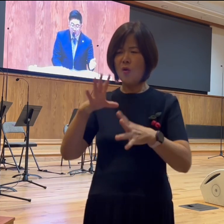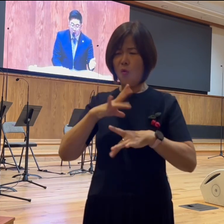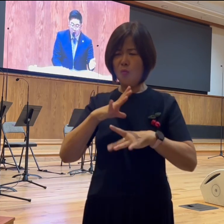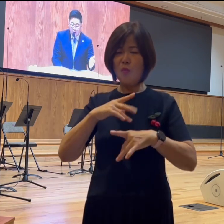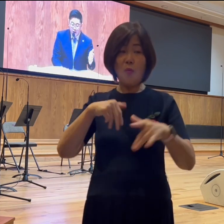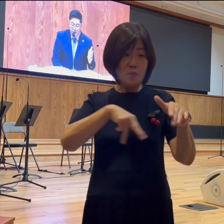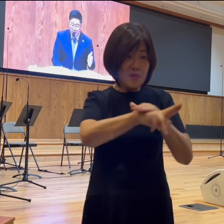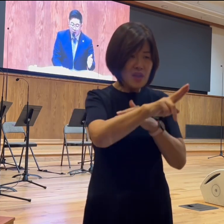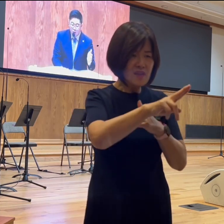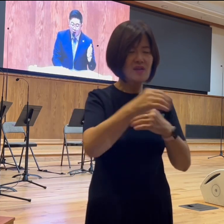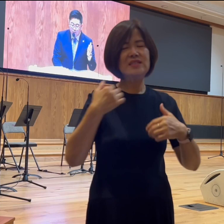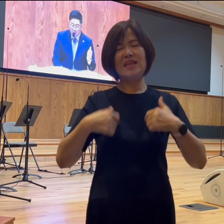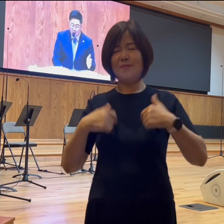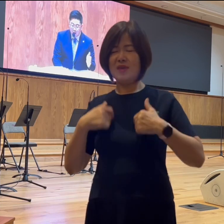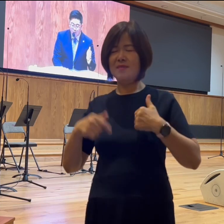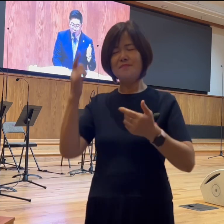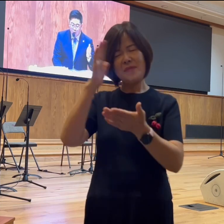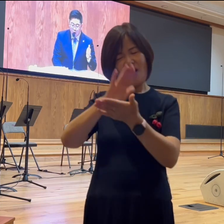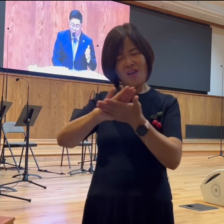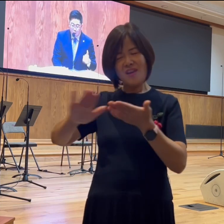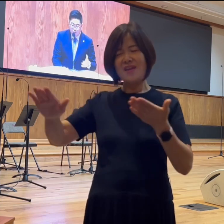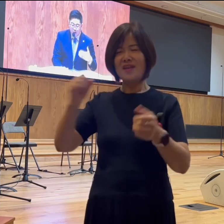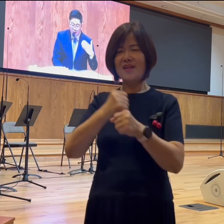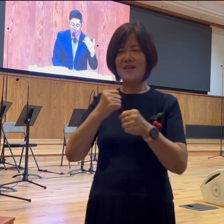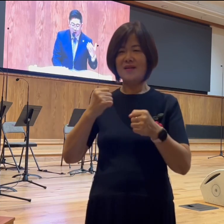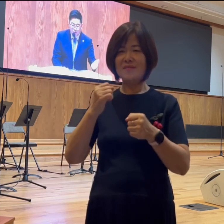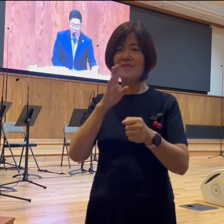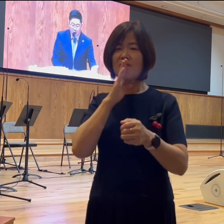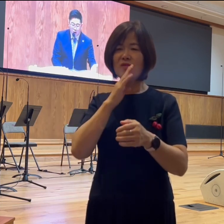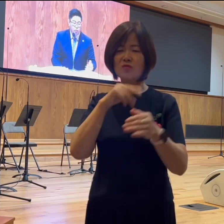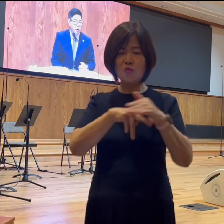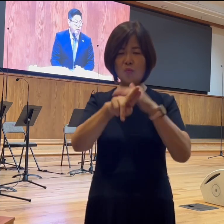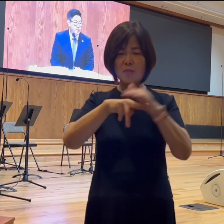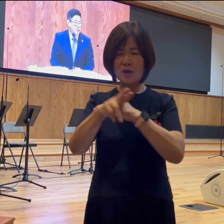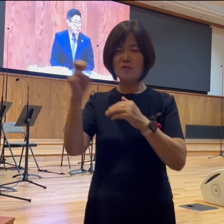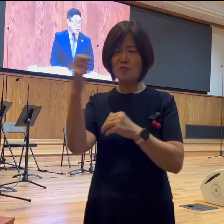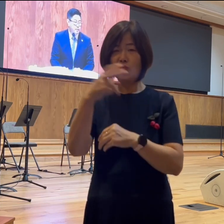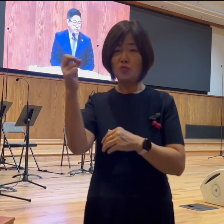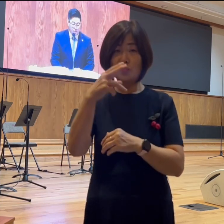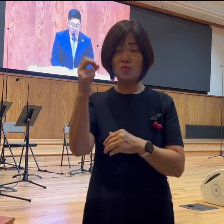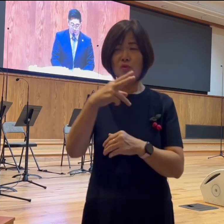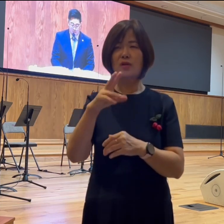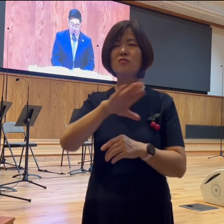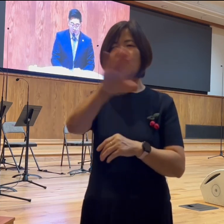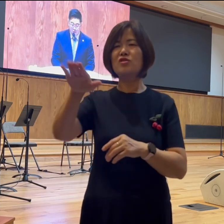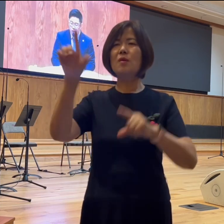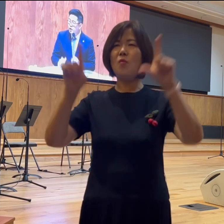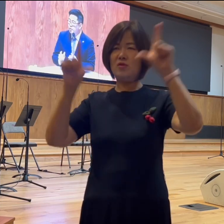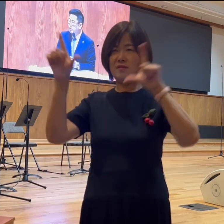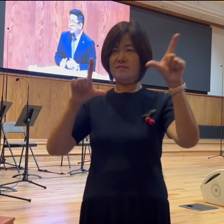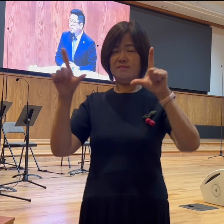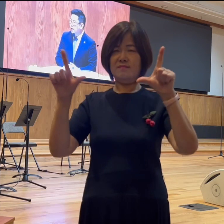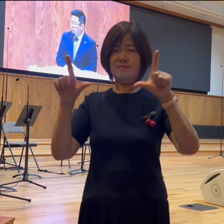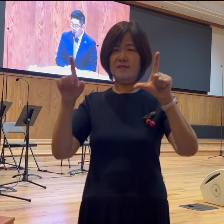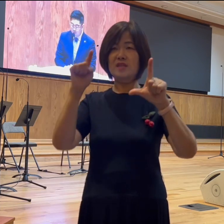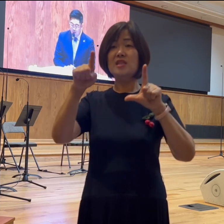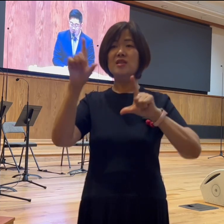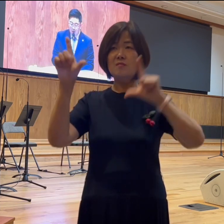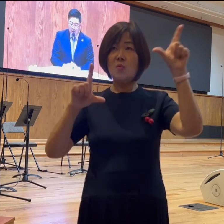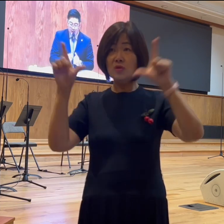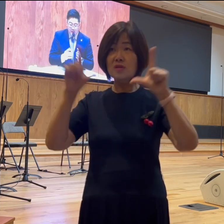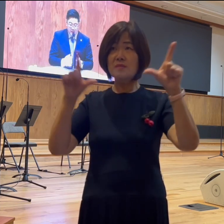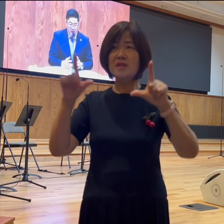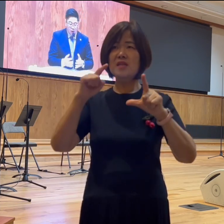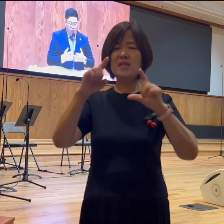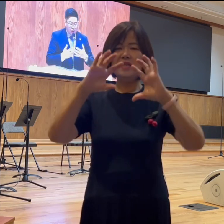피해서 재미와 편리함으로 도피를 반복하는 우리의 모습. 여러분 이 모습이 바로